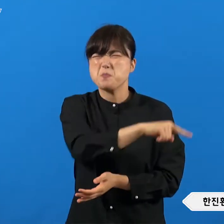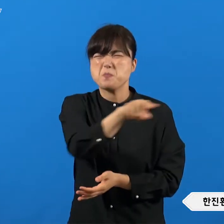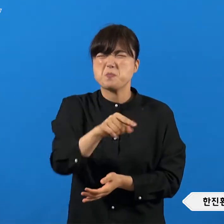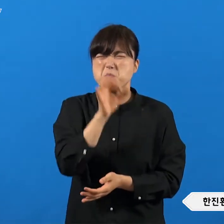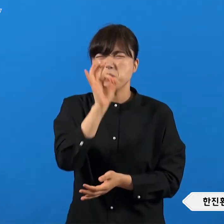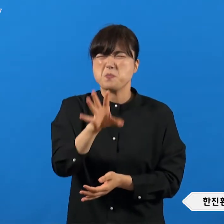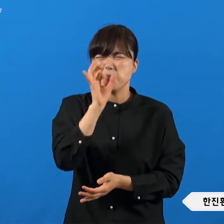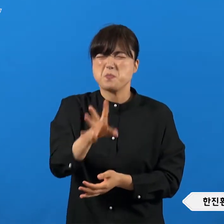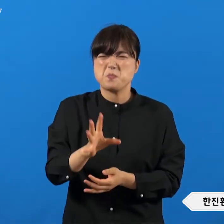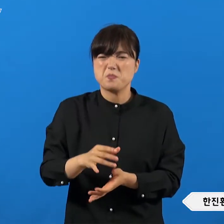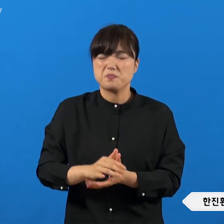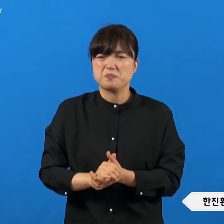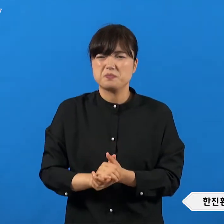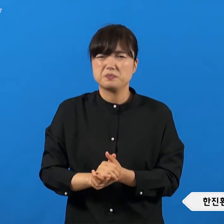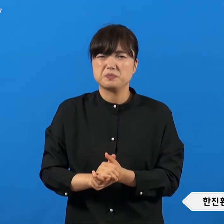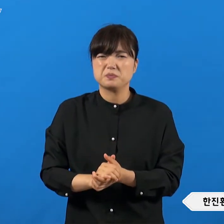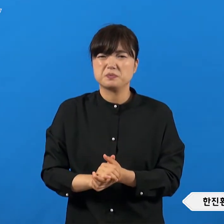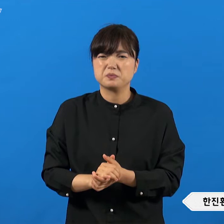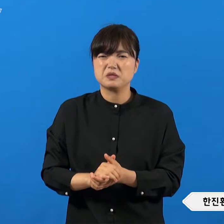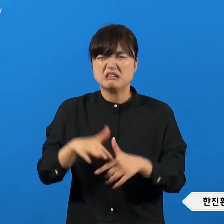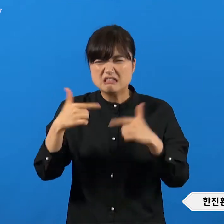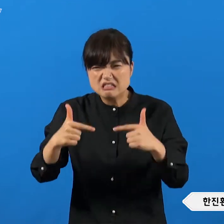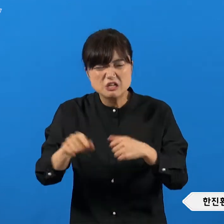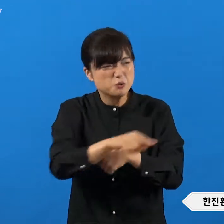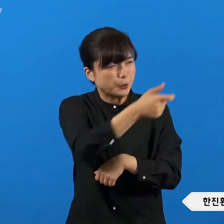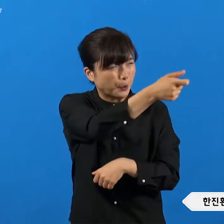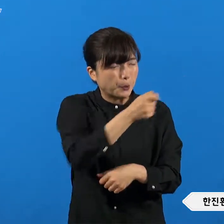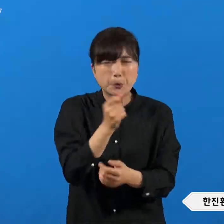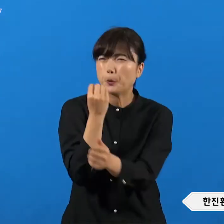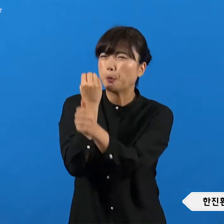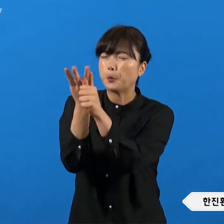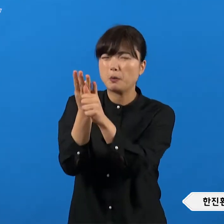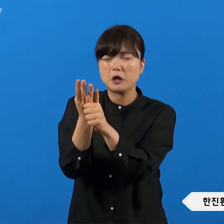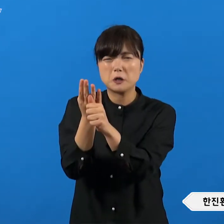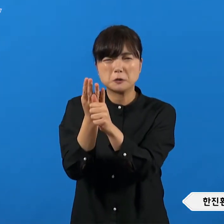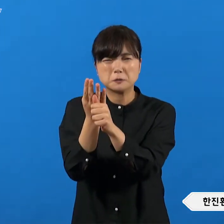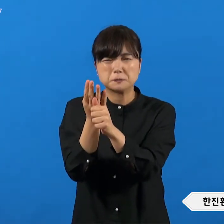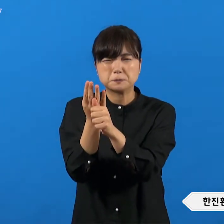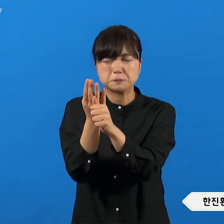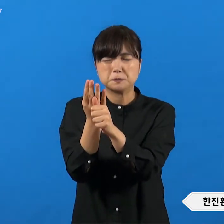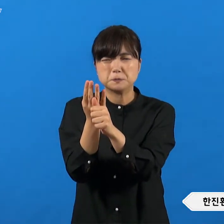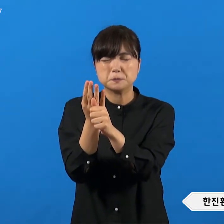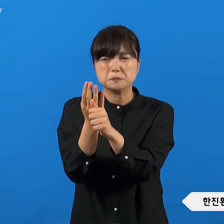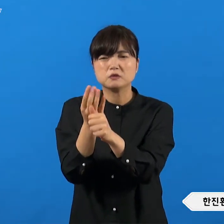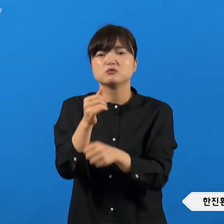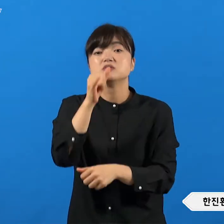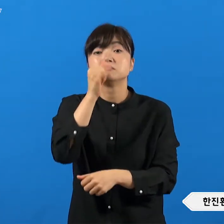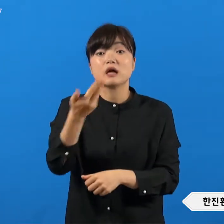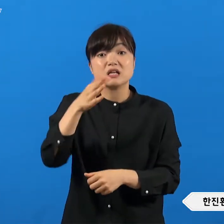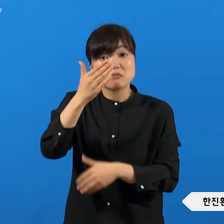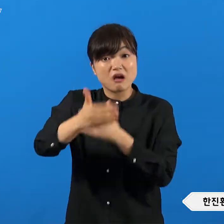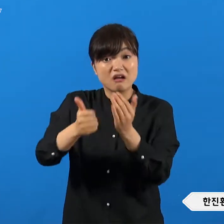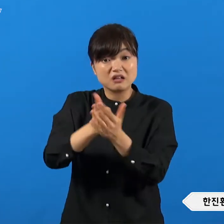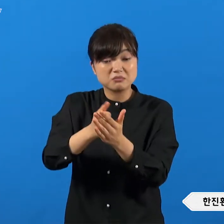사람들이다 하고 늘 우리를 고소합니다. 그런데 하나님께서는 그